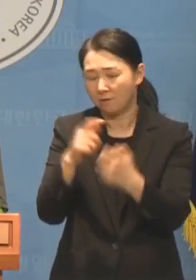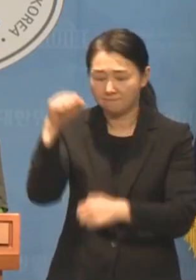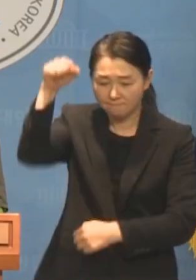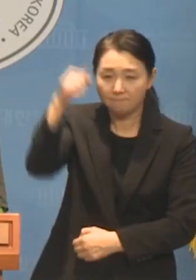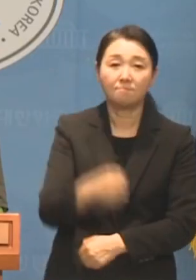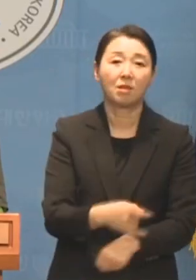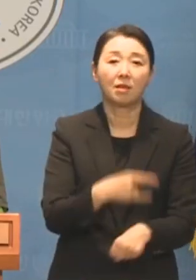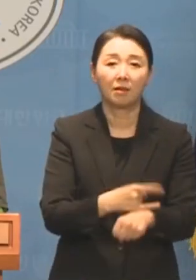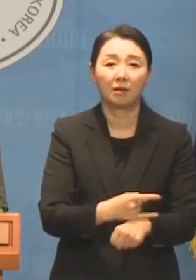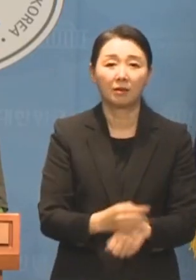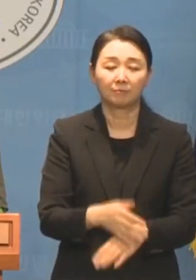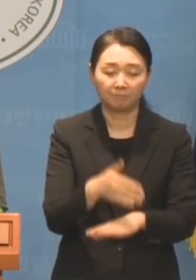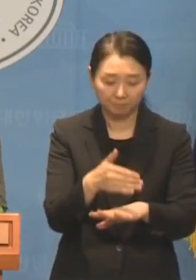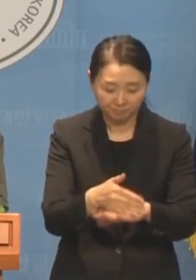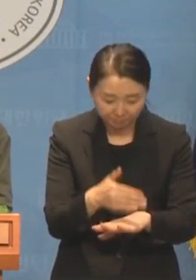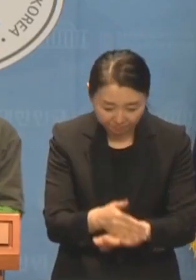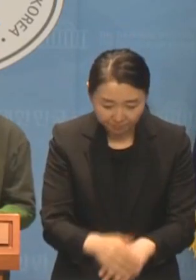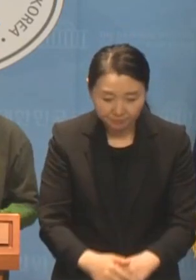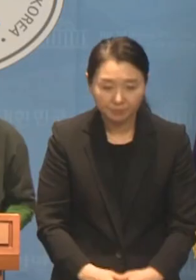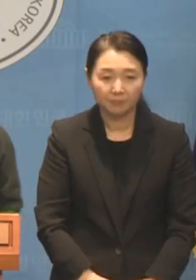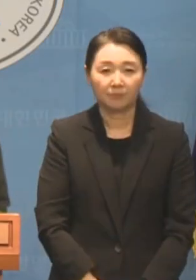것입니다. 고맙습니다.